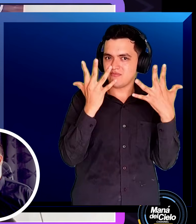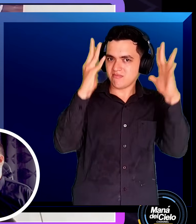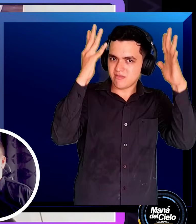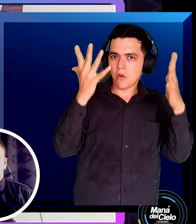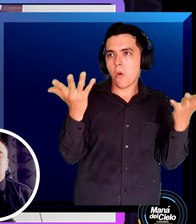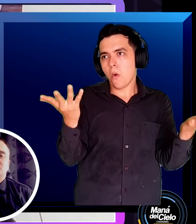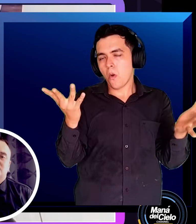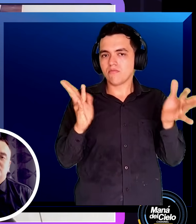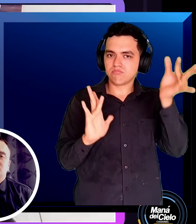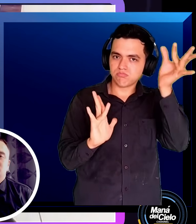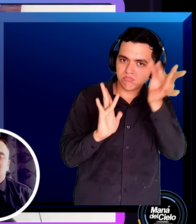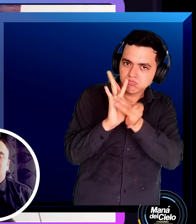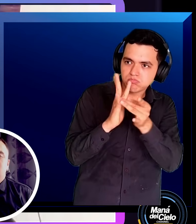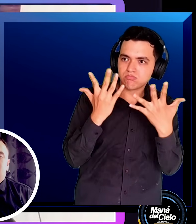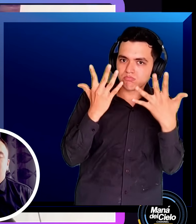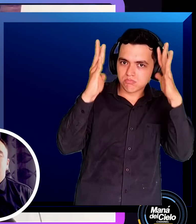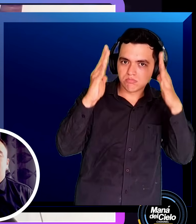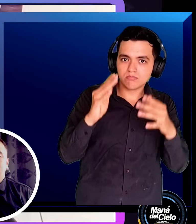lamento. ¿Se da cuenta?